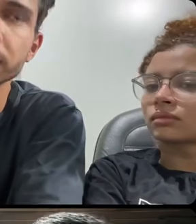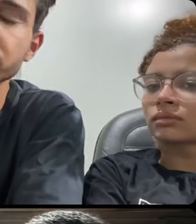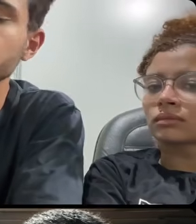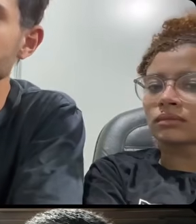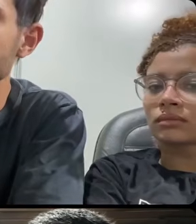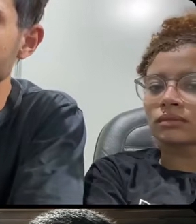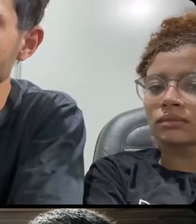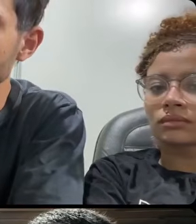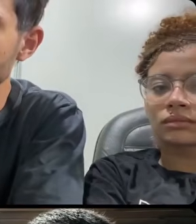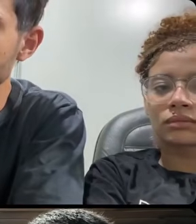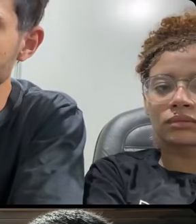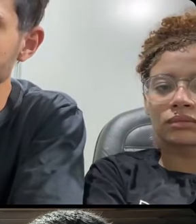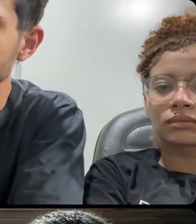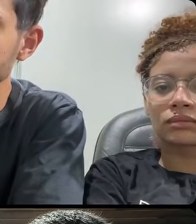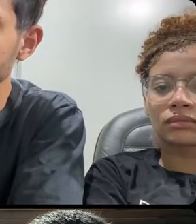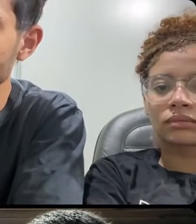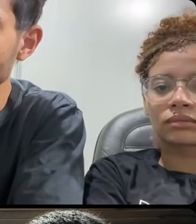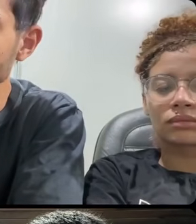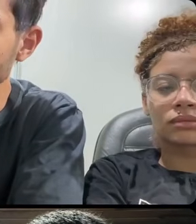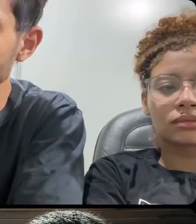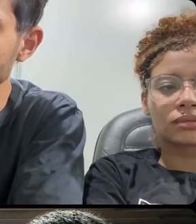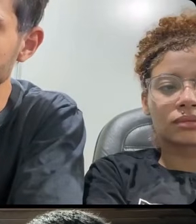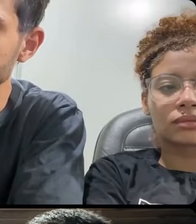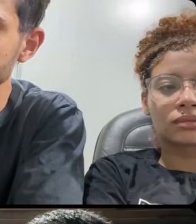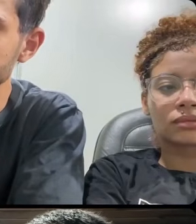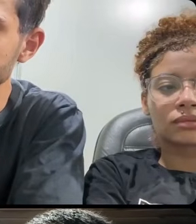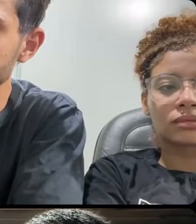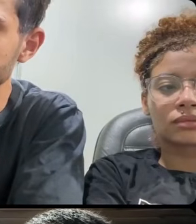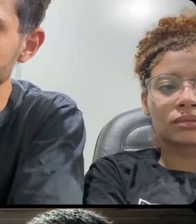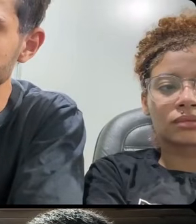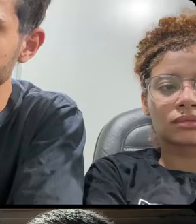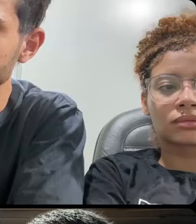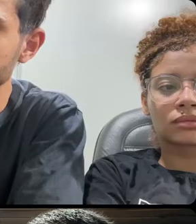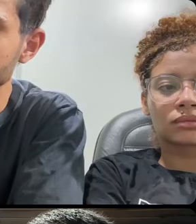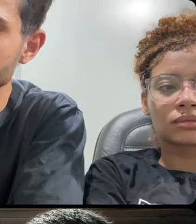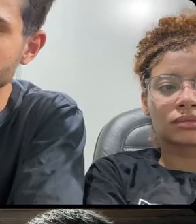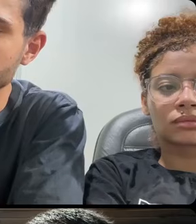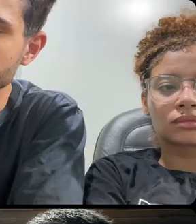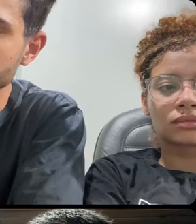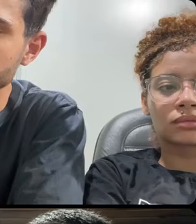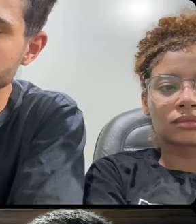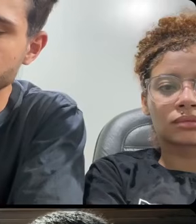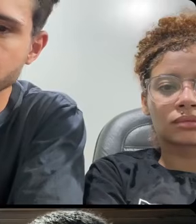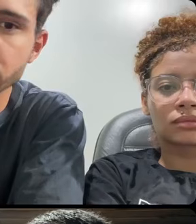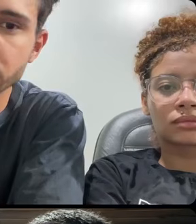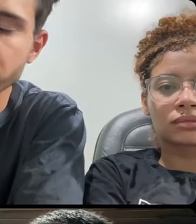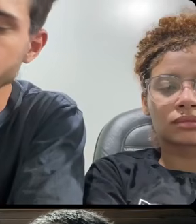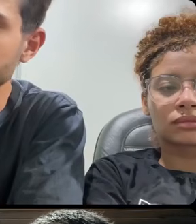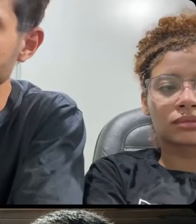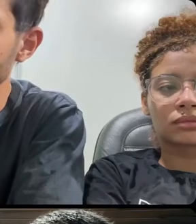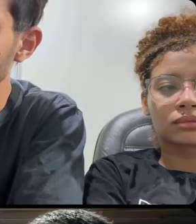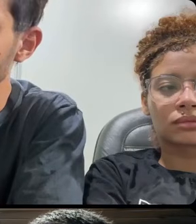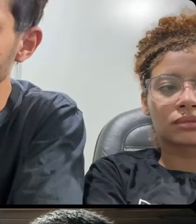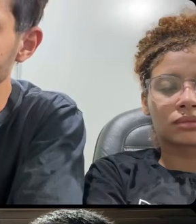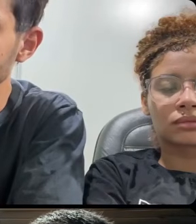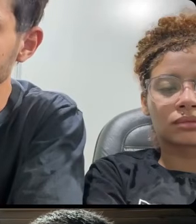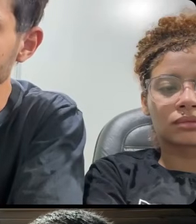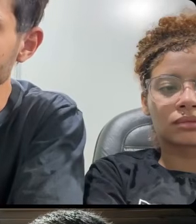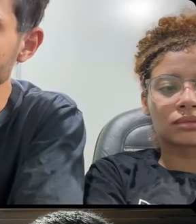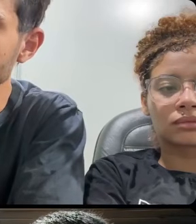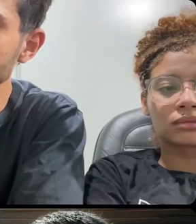mas em 2022, em abril de 2022, né, eu decidi mudar de vida, sabe? Glória a Deus. Eu tava no meu